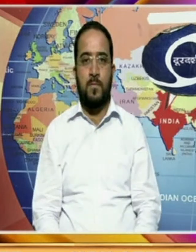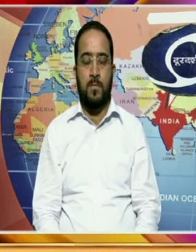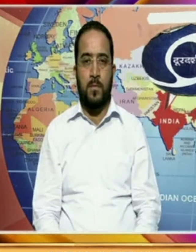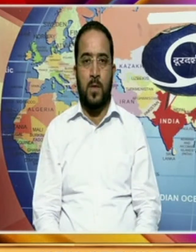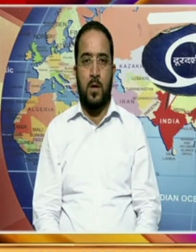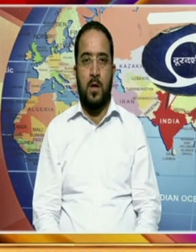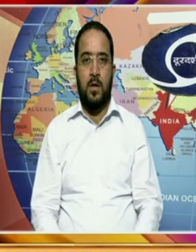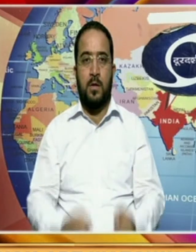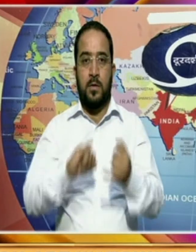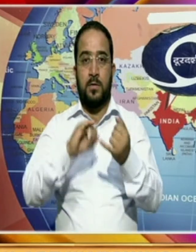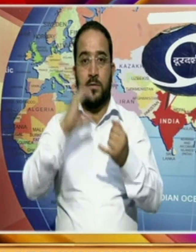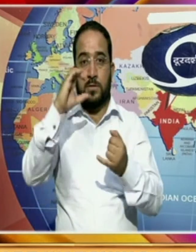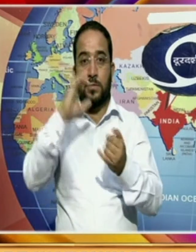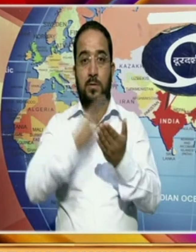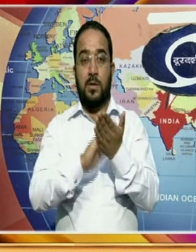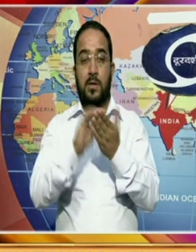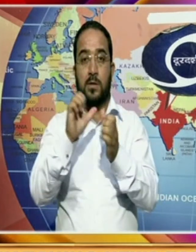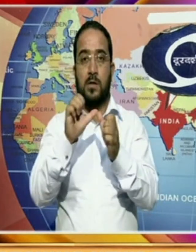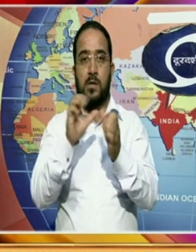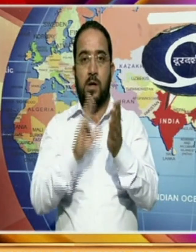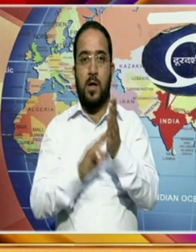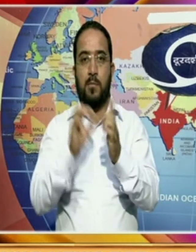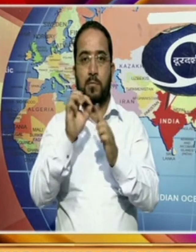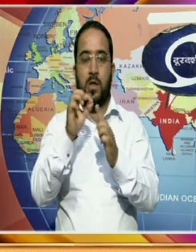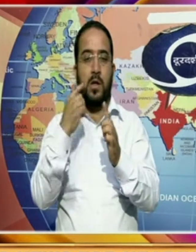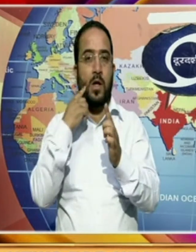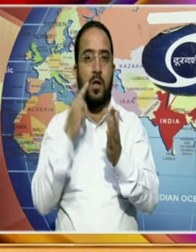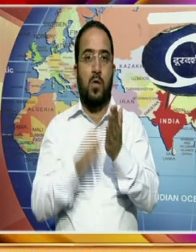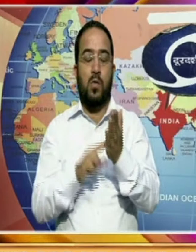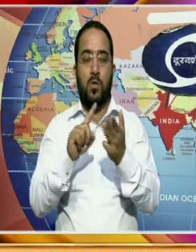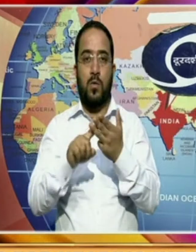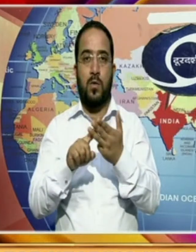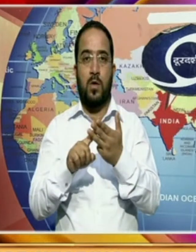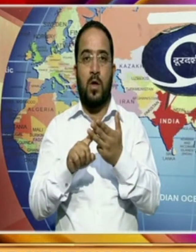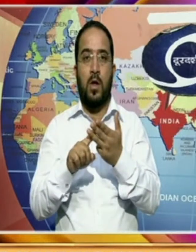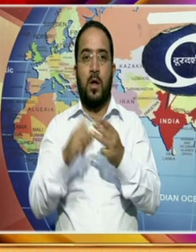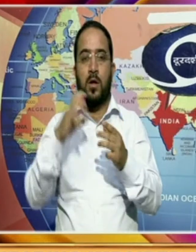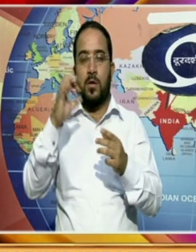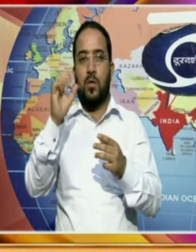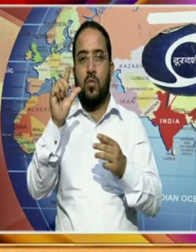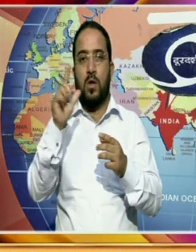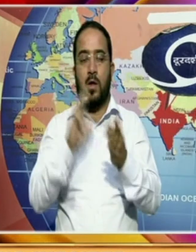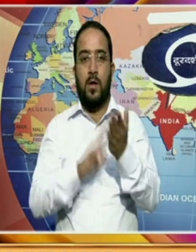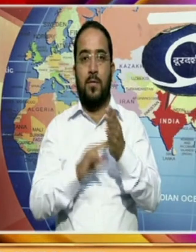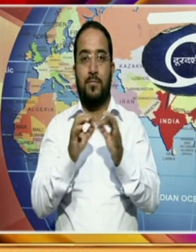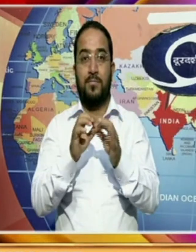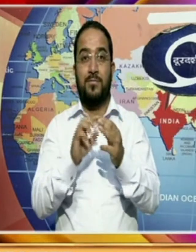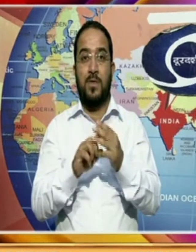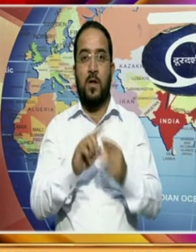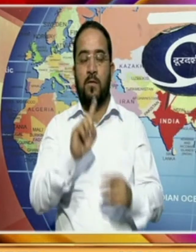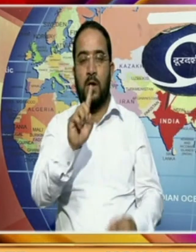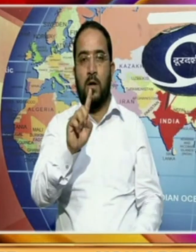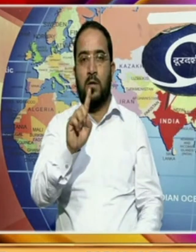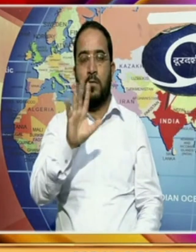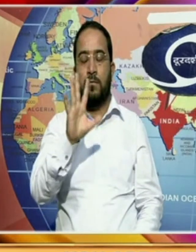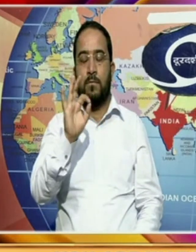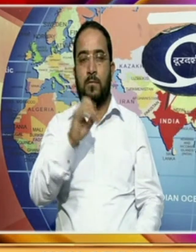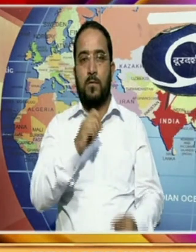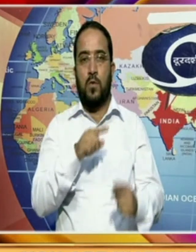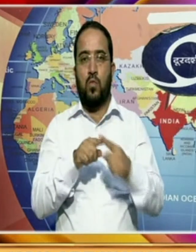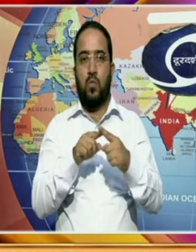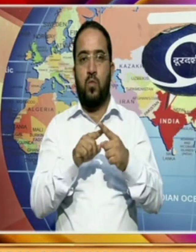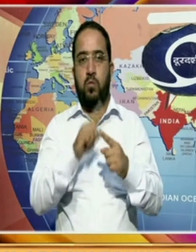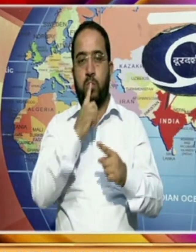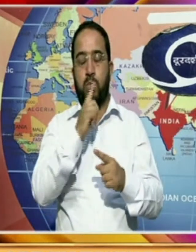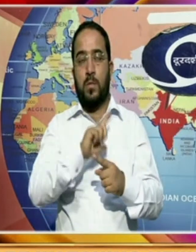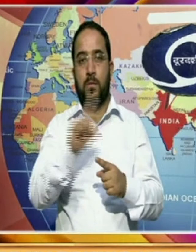इस चैंपियनशिप में जिला श्रीनगर से ताल्लुक रखने वाले स्कूलों और क्लबों से 150 से जायद खिलाड़ी हिस्सा ले रहे